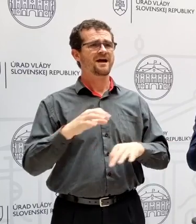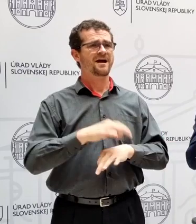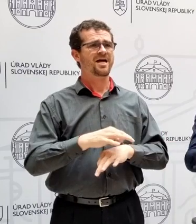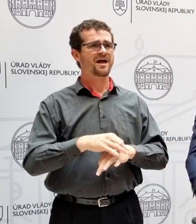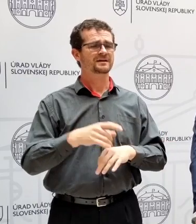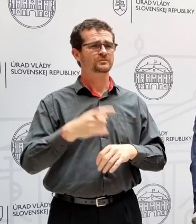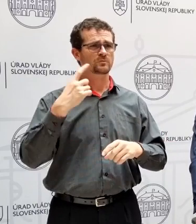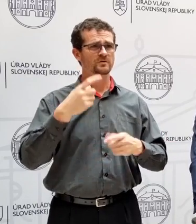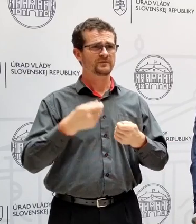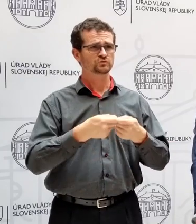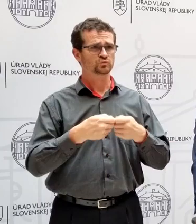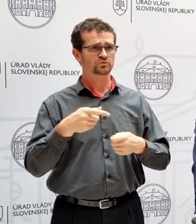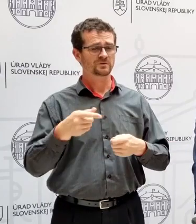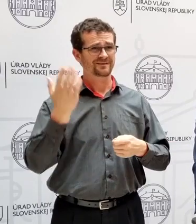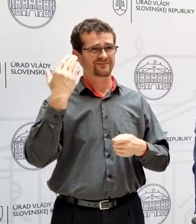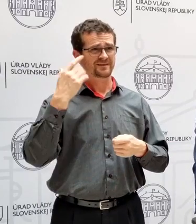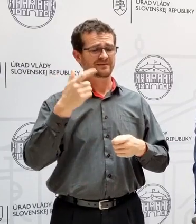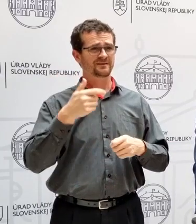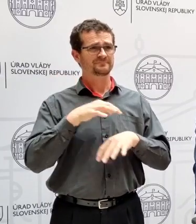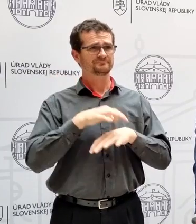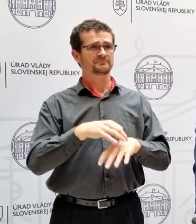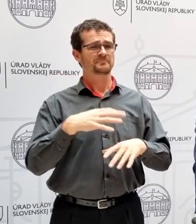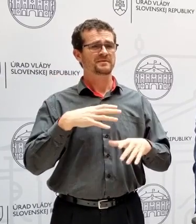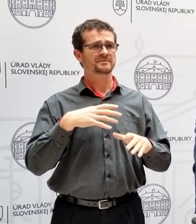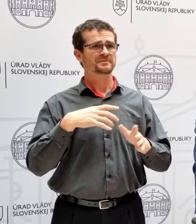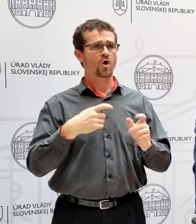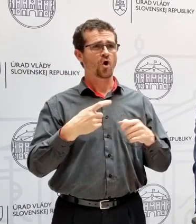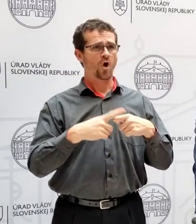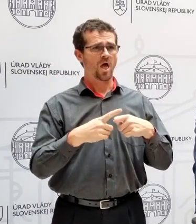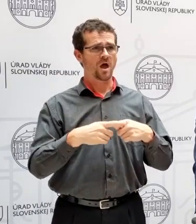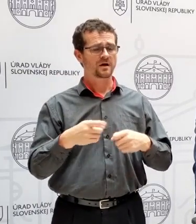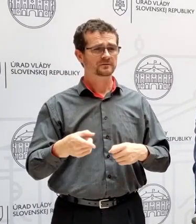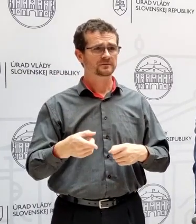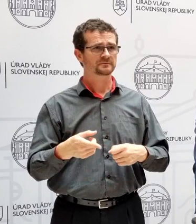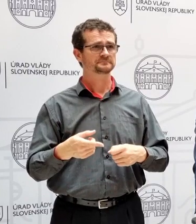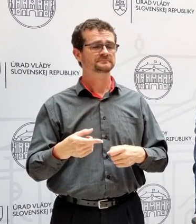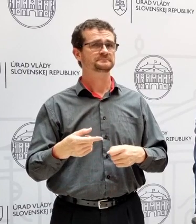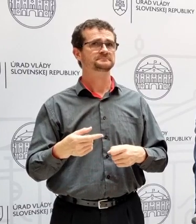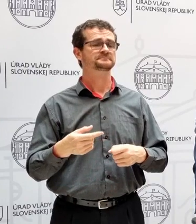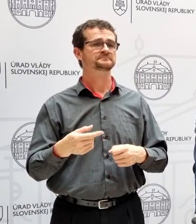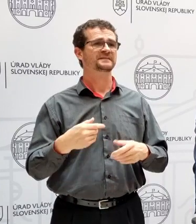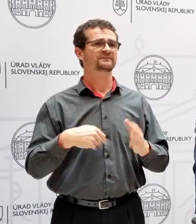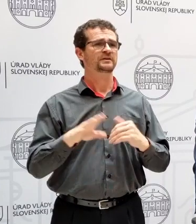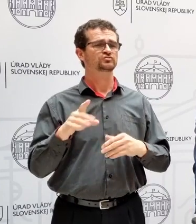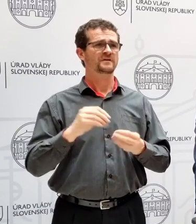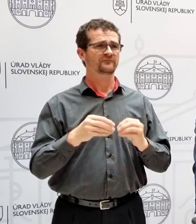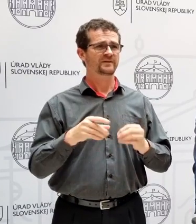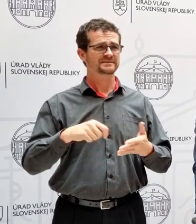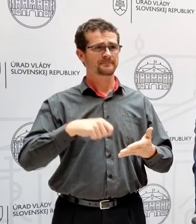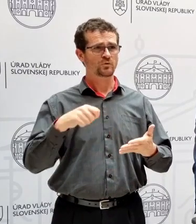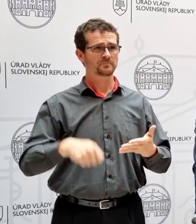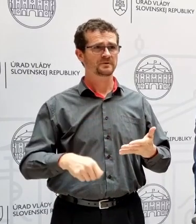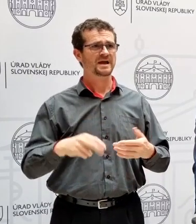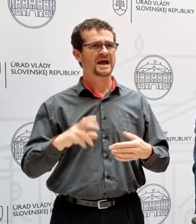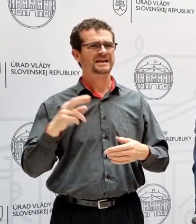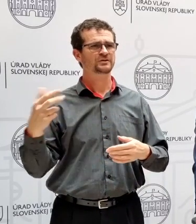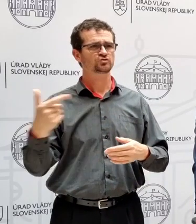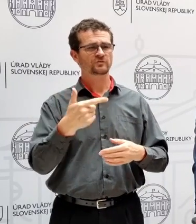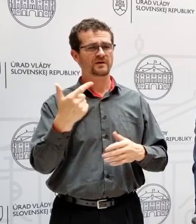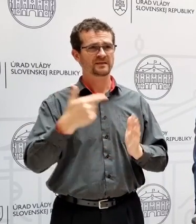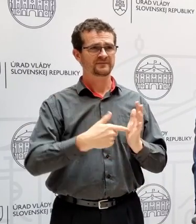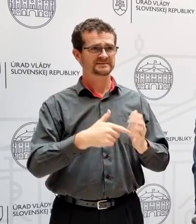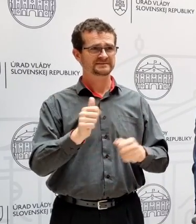lekári, lekárske odborové združenie, síce vtedy to viedol pán Kolár, pán doktor Kolár. Väčšina tých vecí bola podpísaná s Ivetou Radičovou v